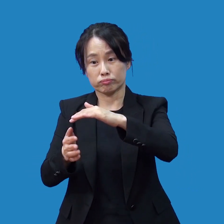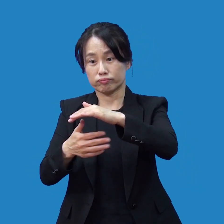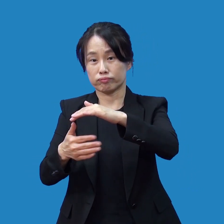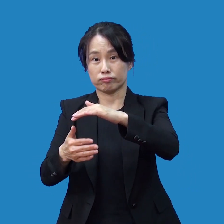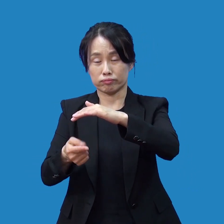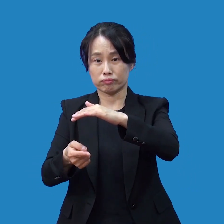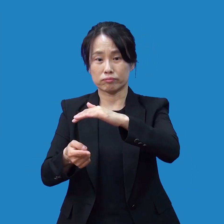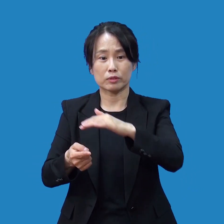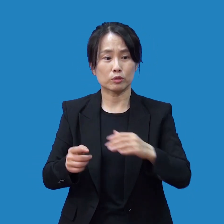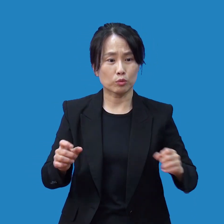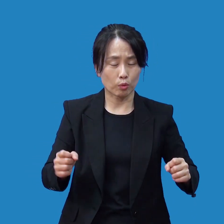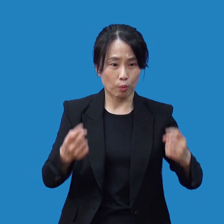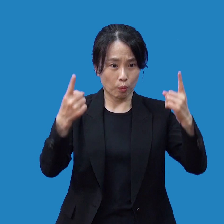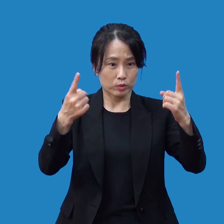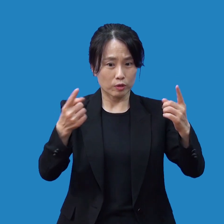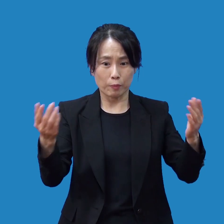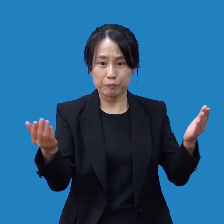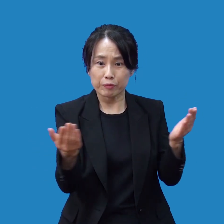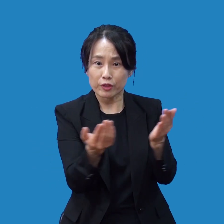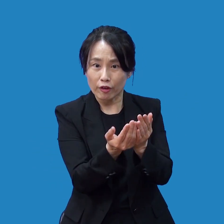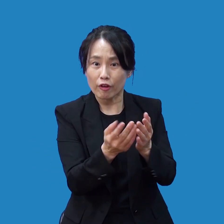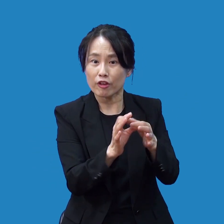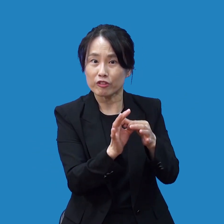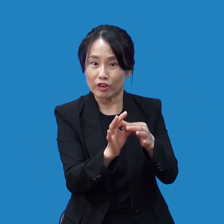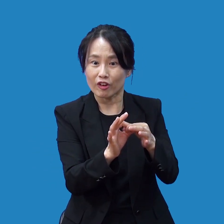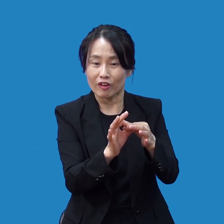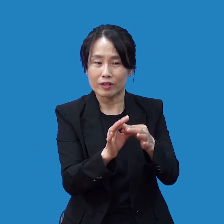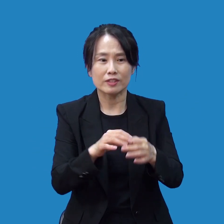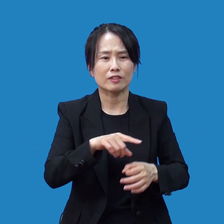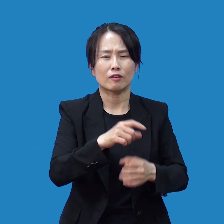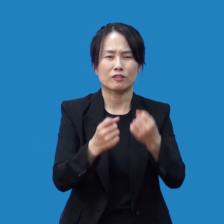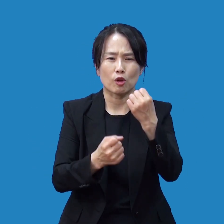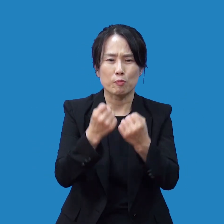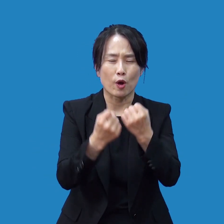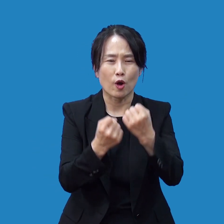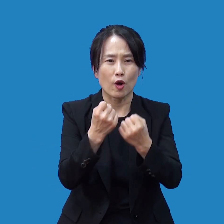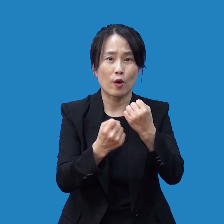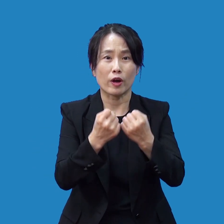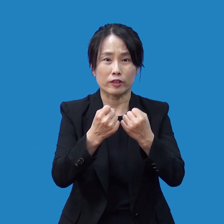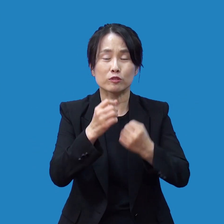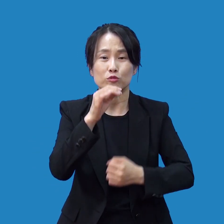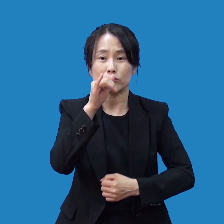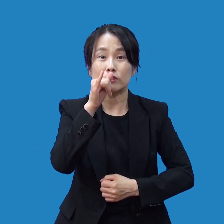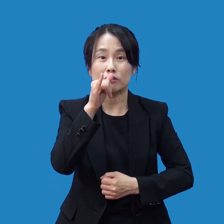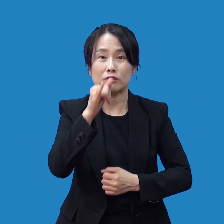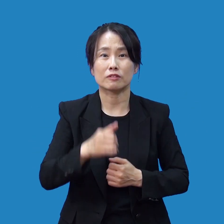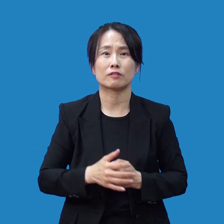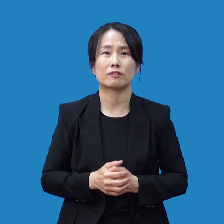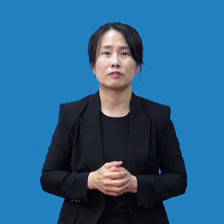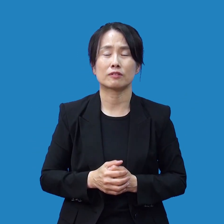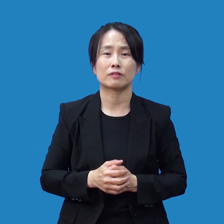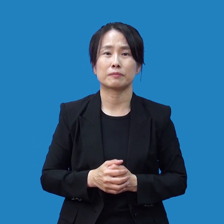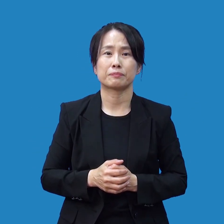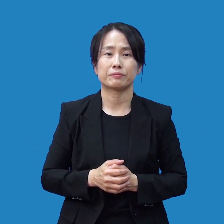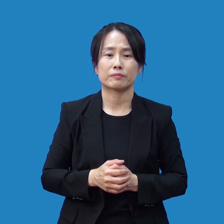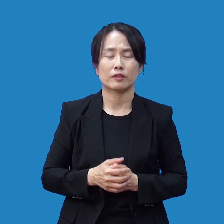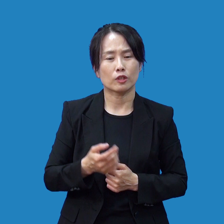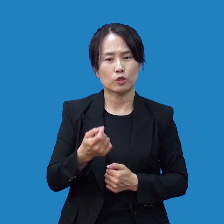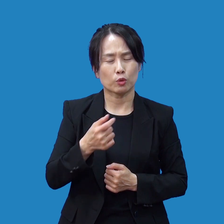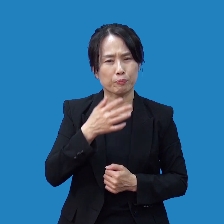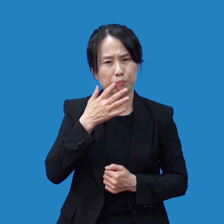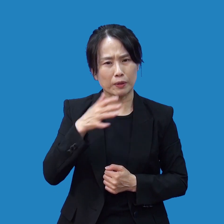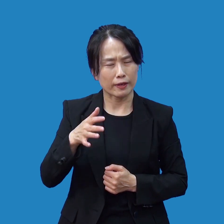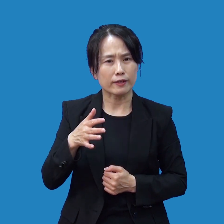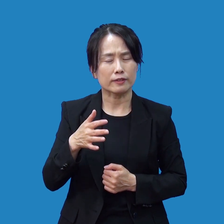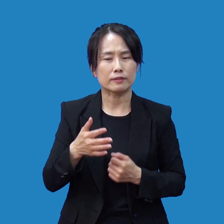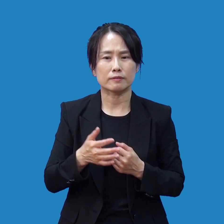부활을 증언한다, 이것을 이제 예루살렘 사람들에게 지금 납득을 시켰죠. 그렇게 가고 있습니다. 근데 그걸로는 조금